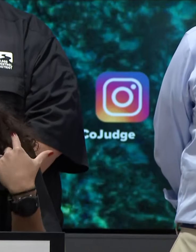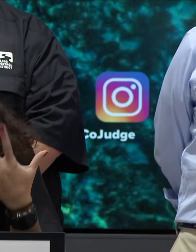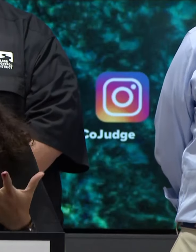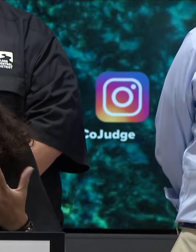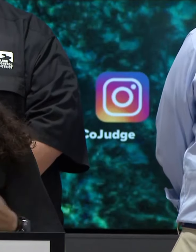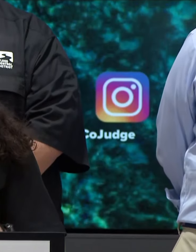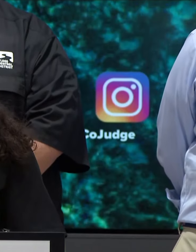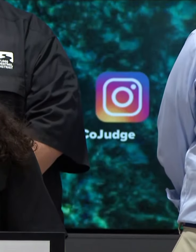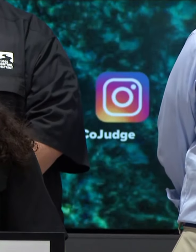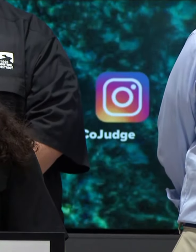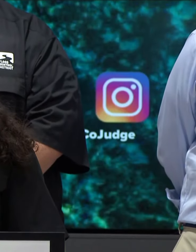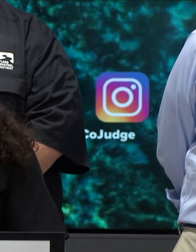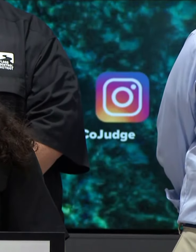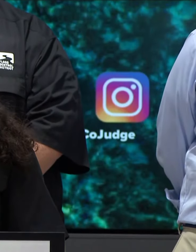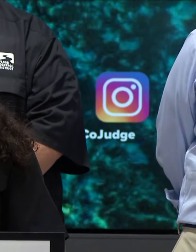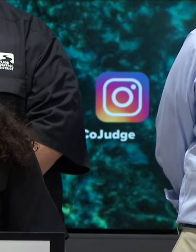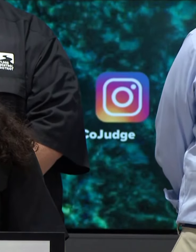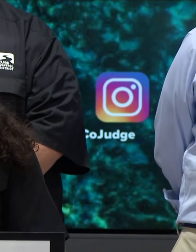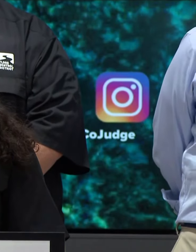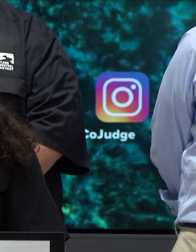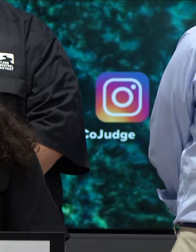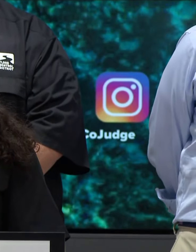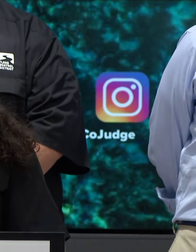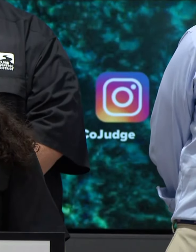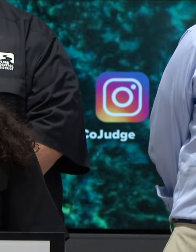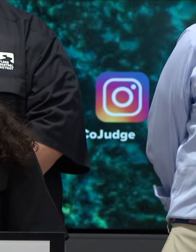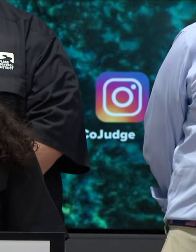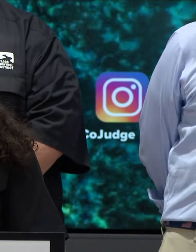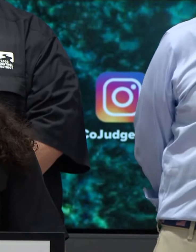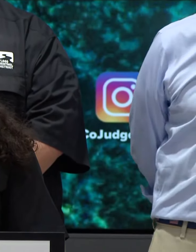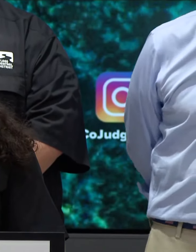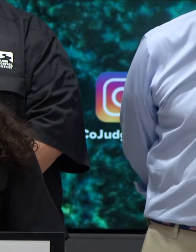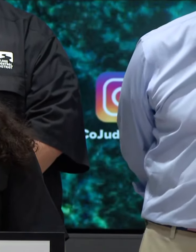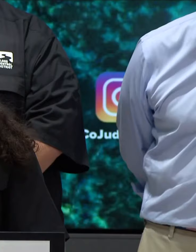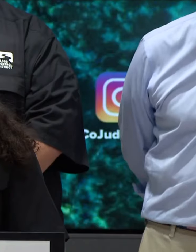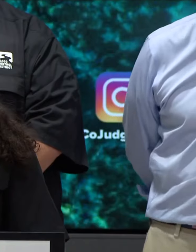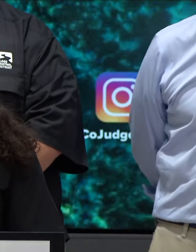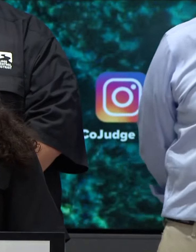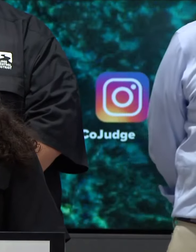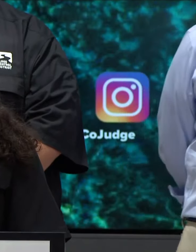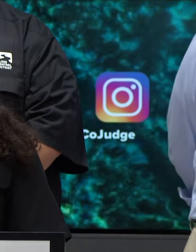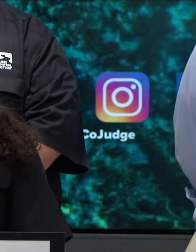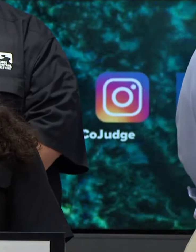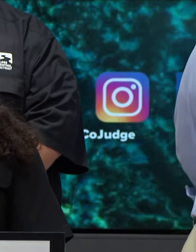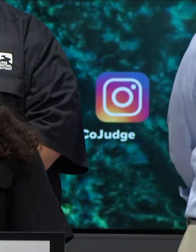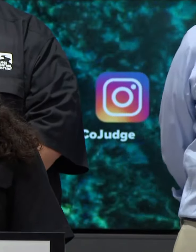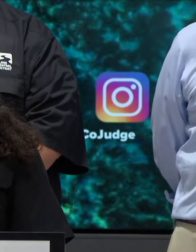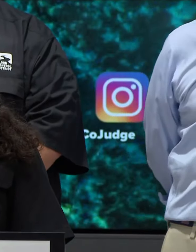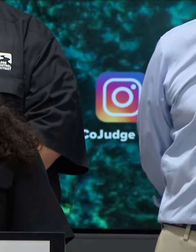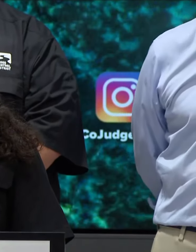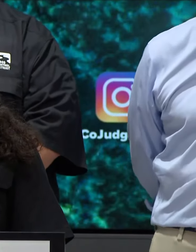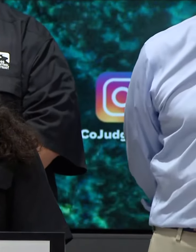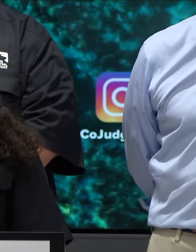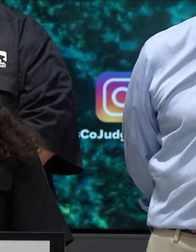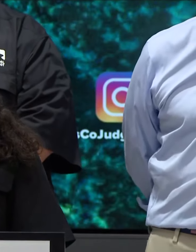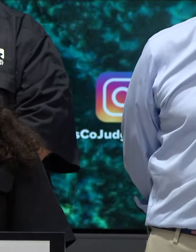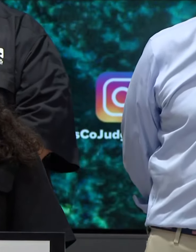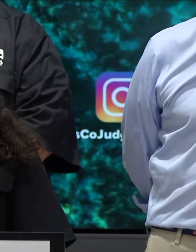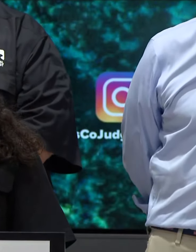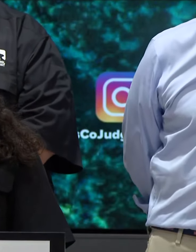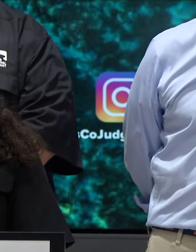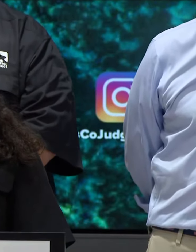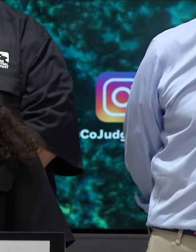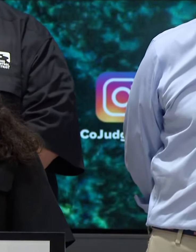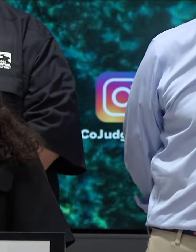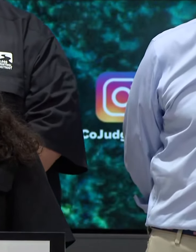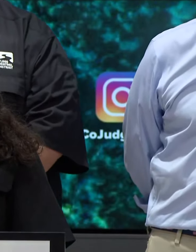medicina, la mascota, etcétera. Otro pedazo de buenas noticias. El presidente Biden ha estado muy pendiente. Hablé con él 2 veces esta